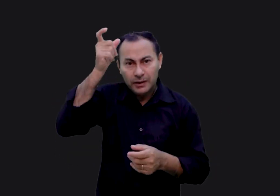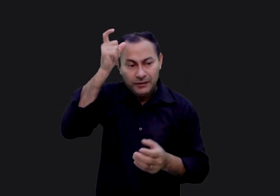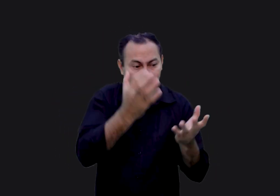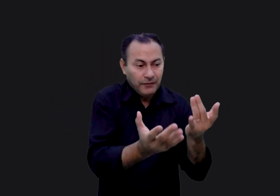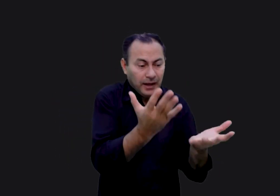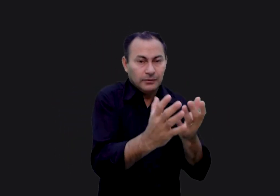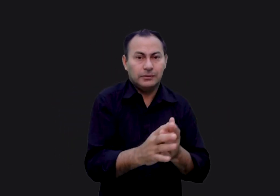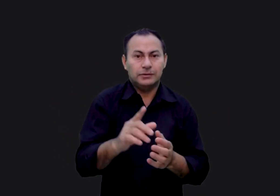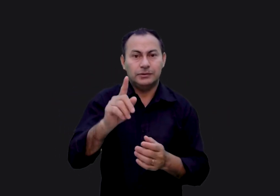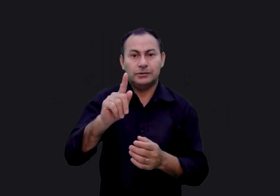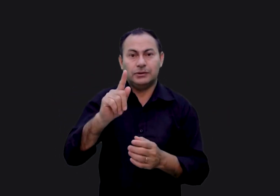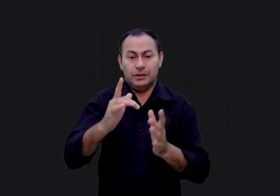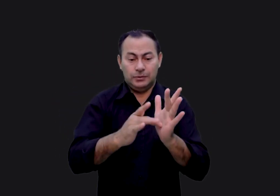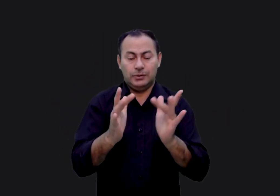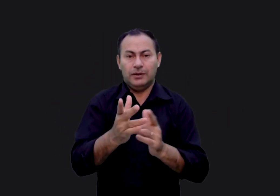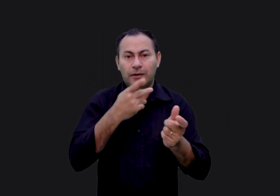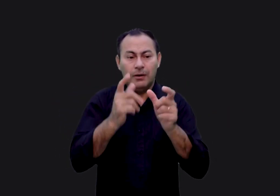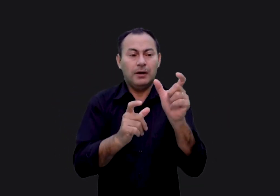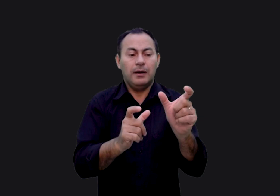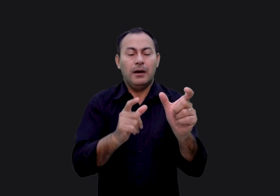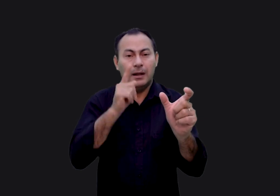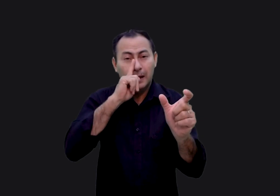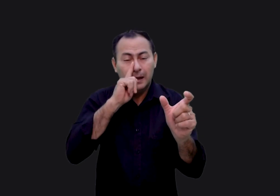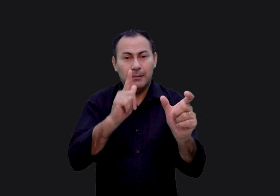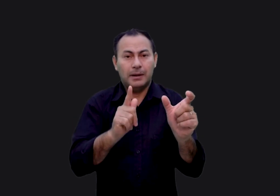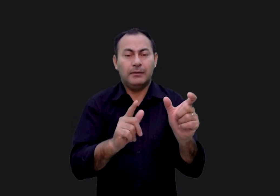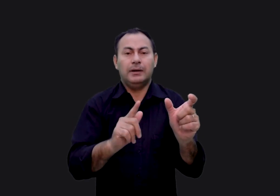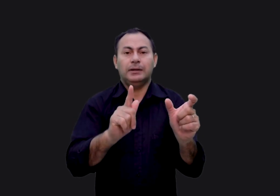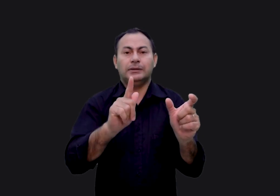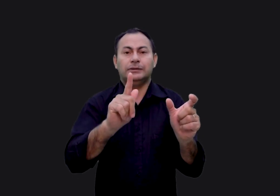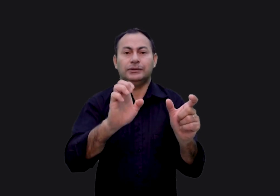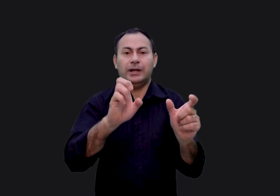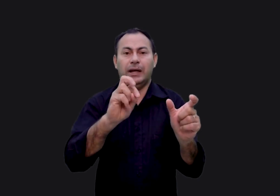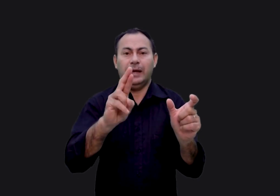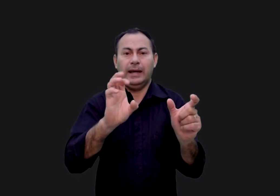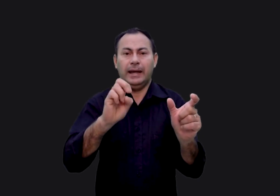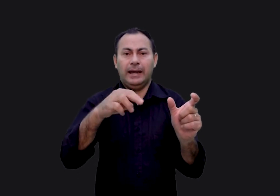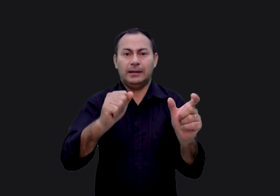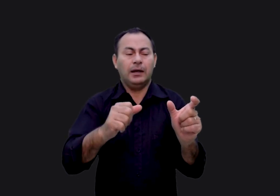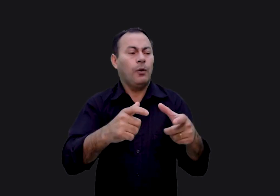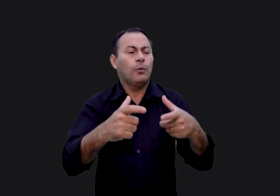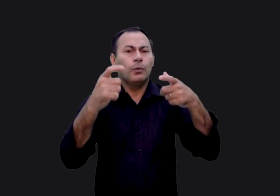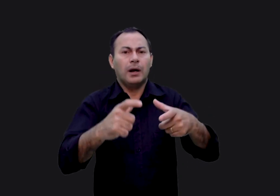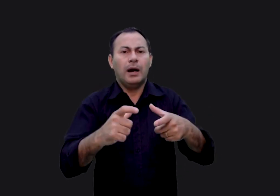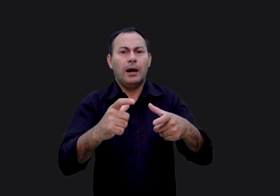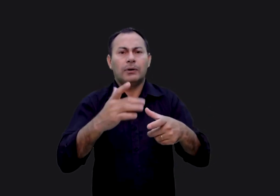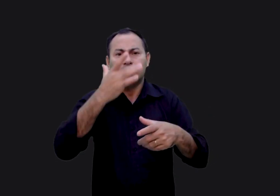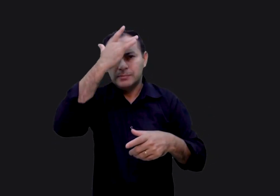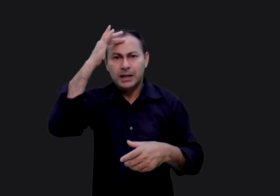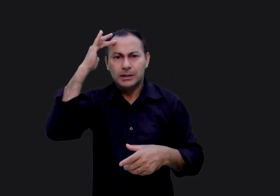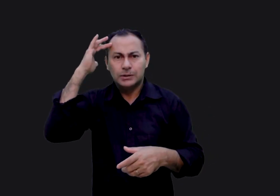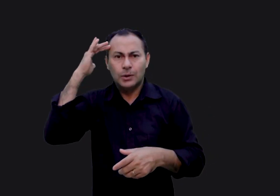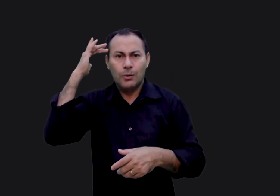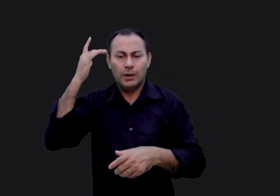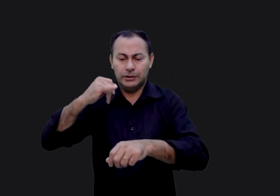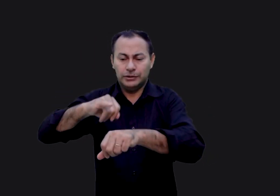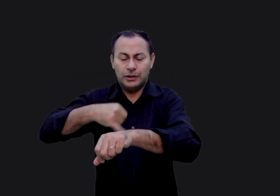inferno, ele usou a palavra grega Gehenna. Gehenna era um vale onde depositavam lixo fora da cidade